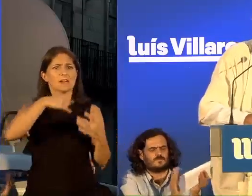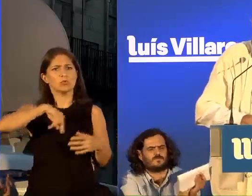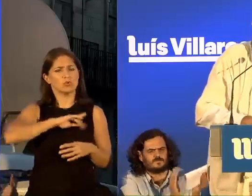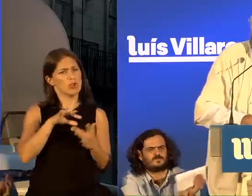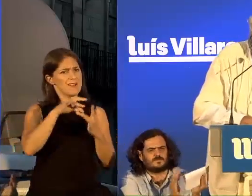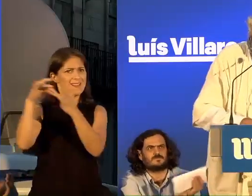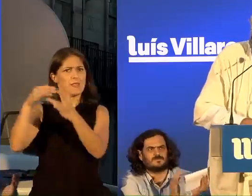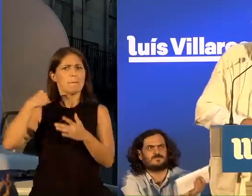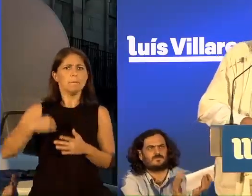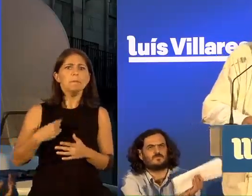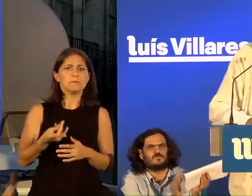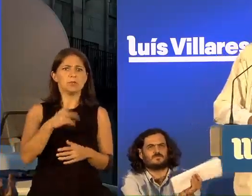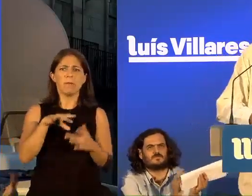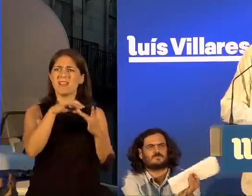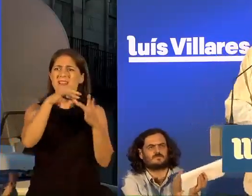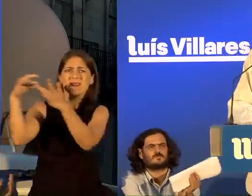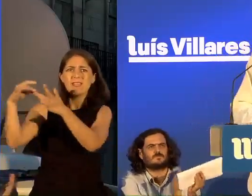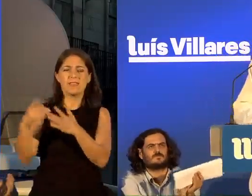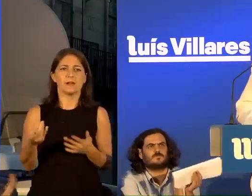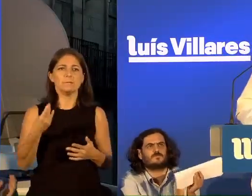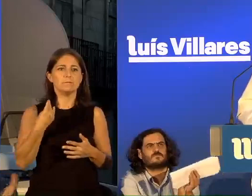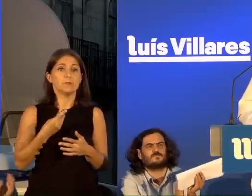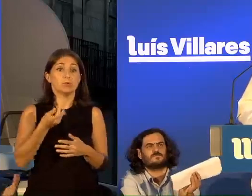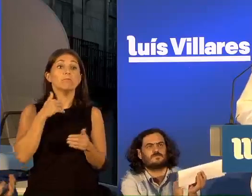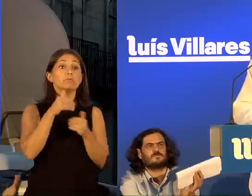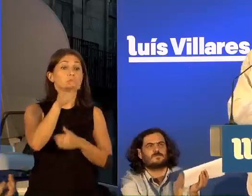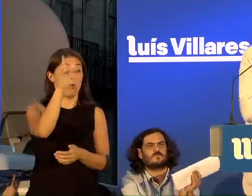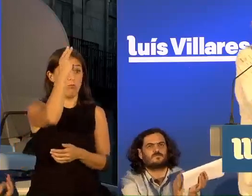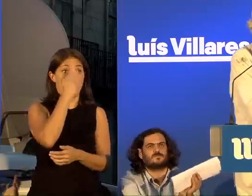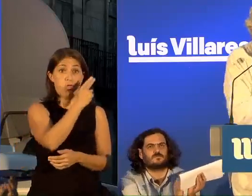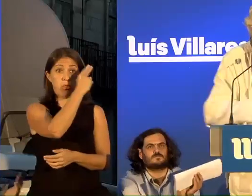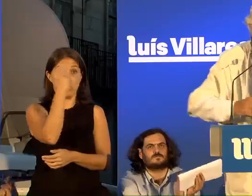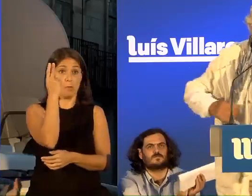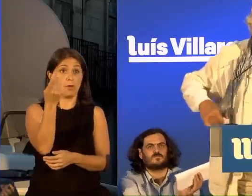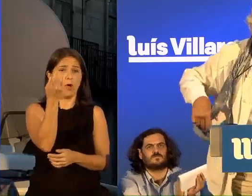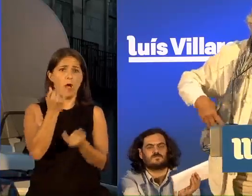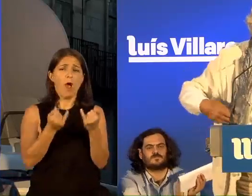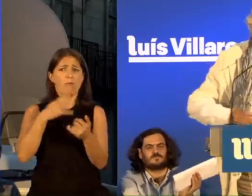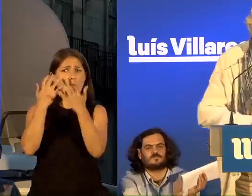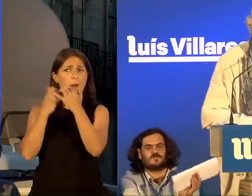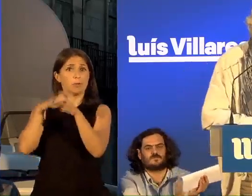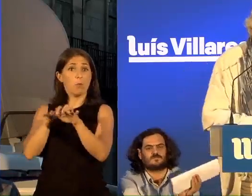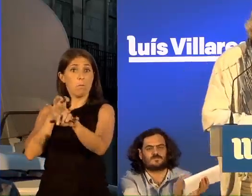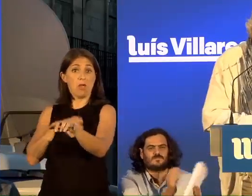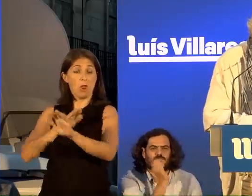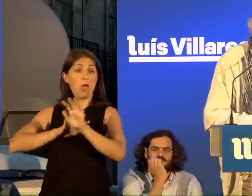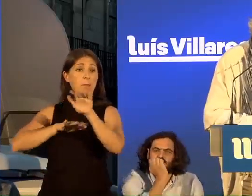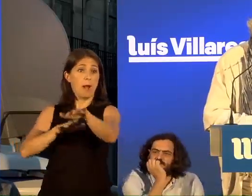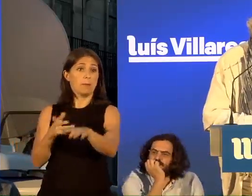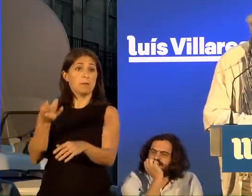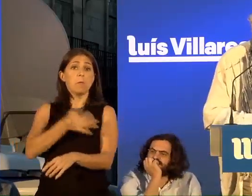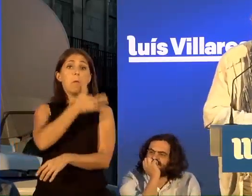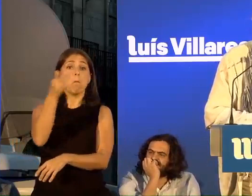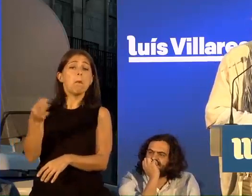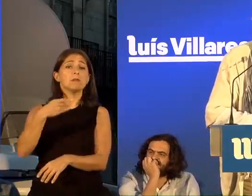organización, é o líder que temos que poñer o domingo con unha maioría no Parlamento de En Marea e